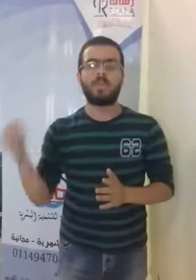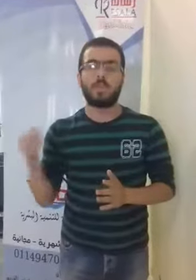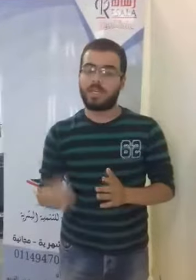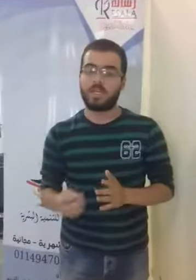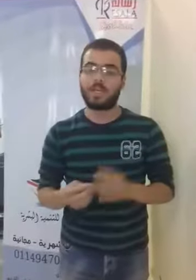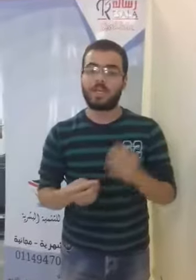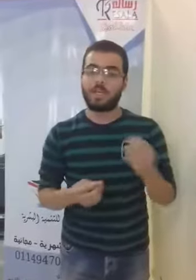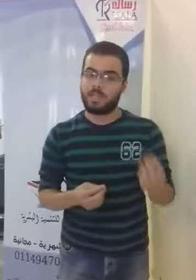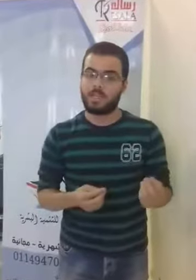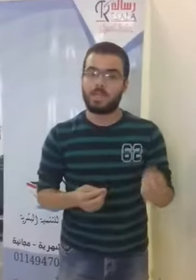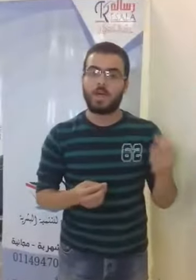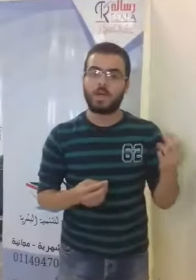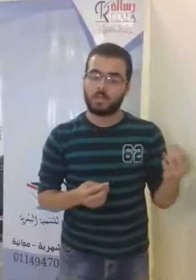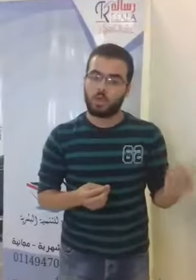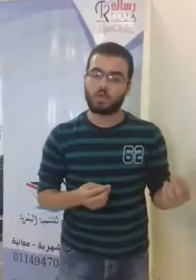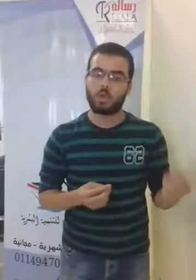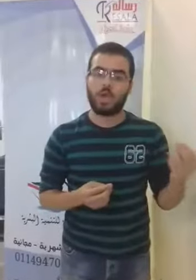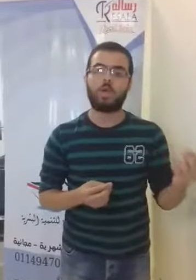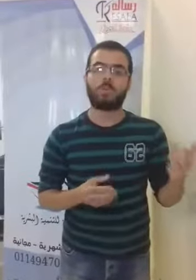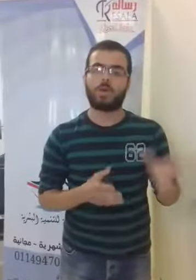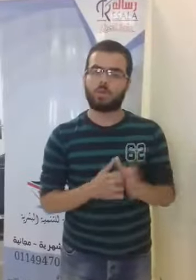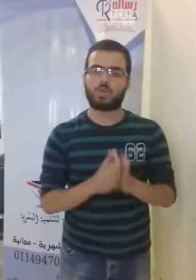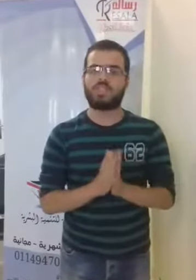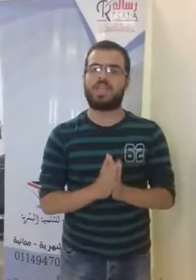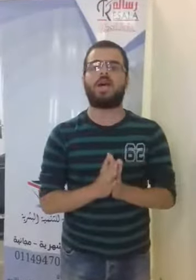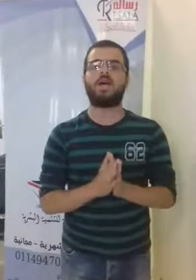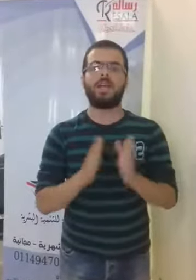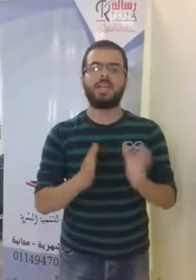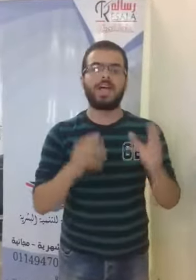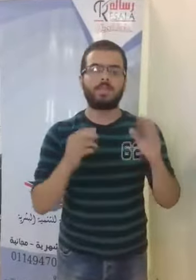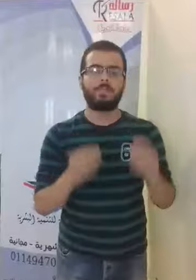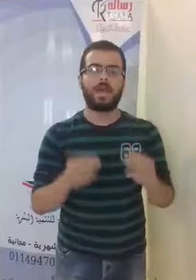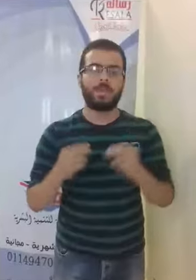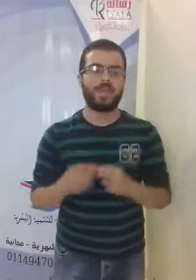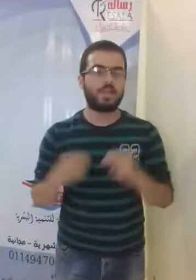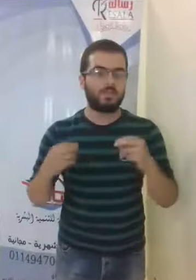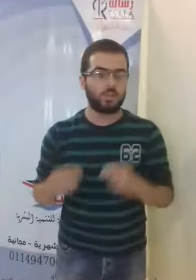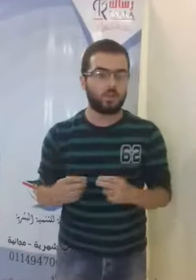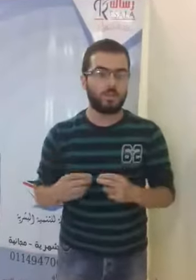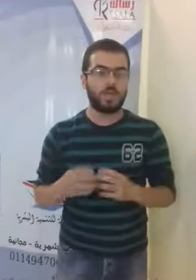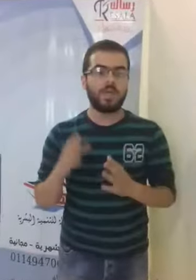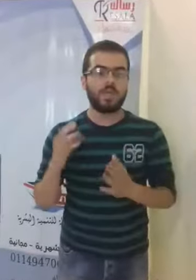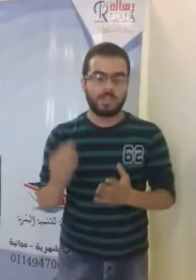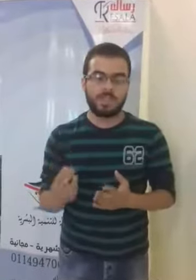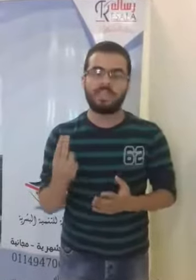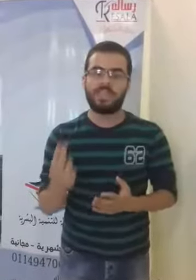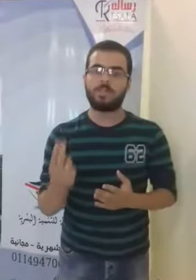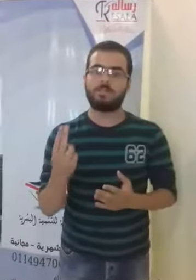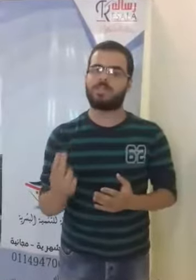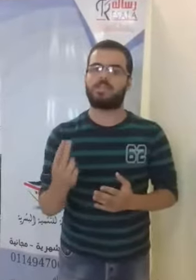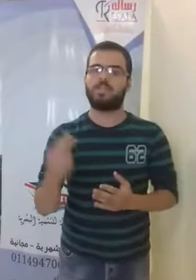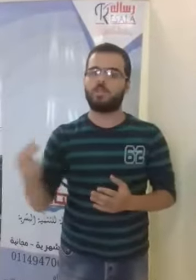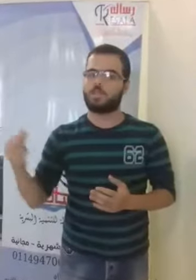8 ل 12 أو 14 ساعة. كده هيتبقى معانا في اليوم ساعتين بس، 22